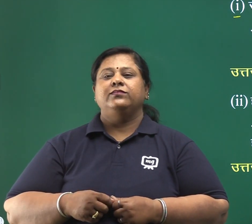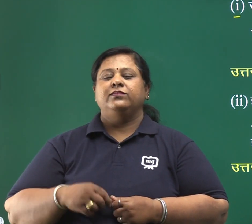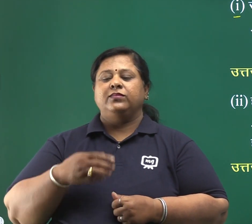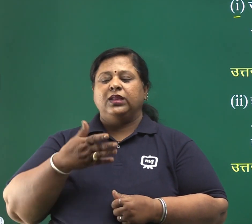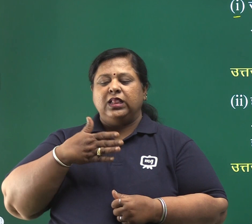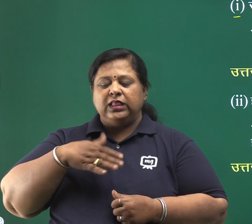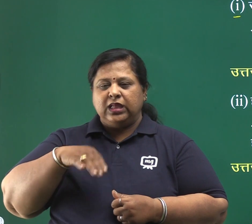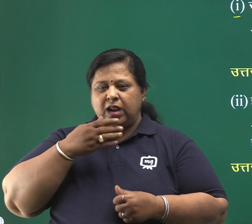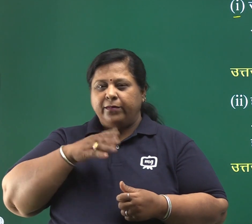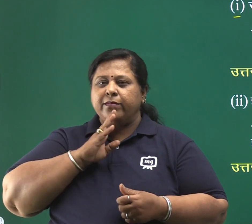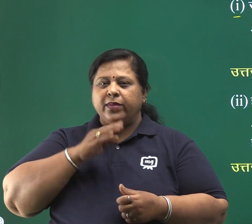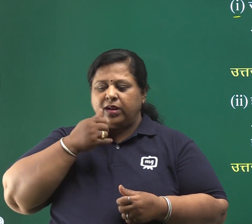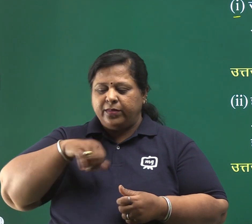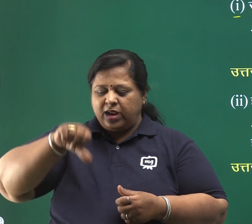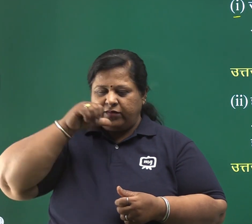तरल भाग को